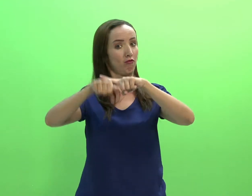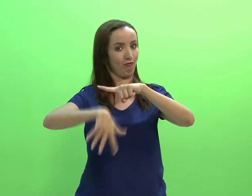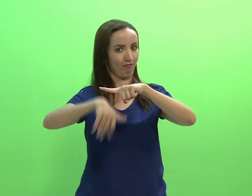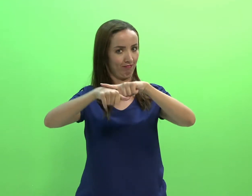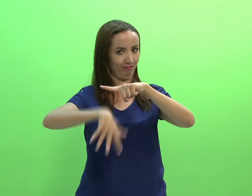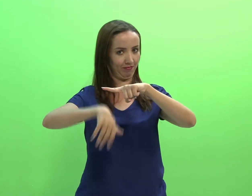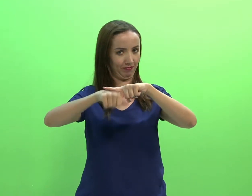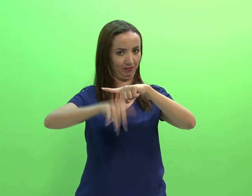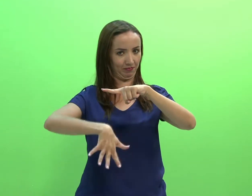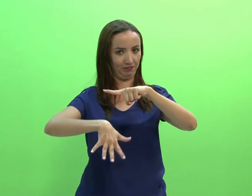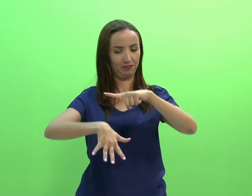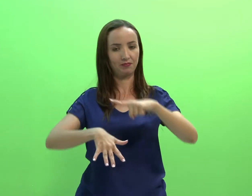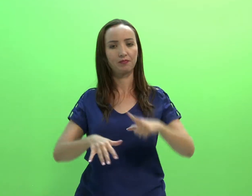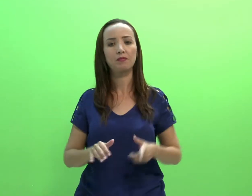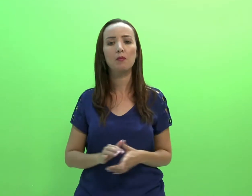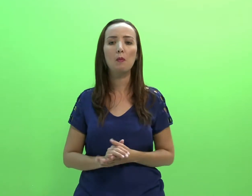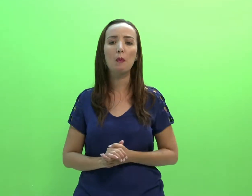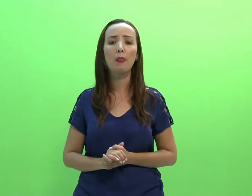citação e rodapé.